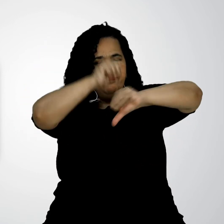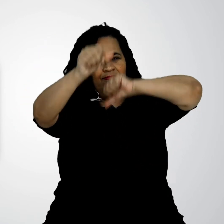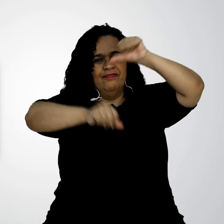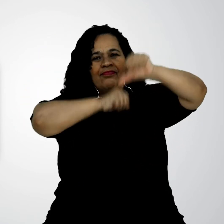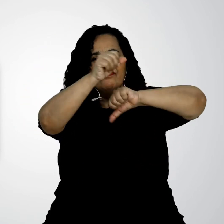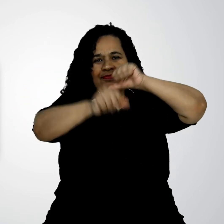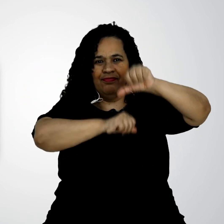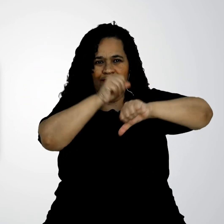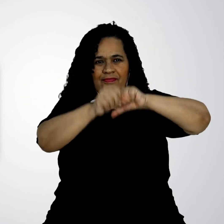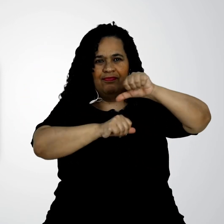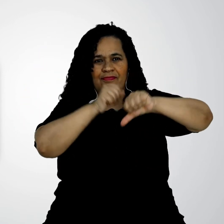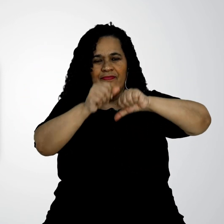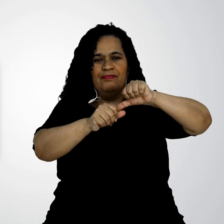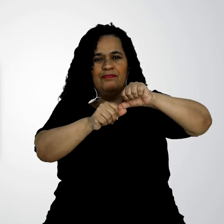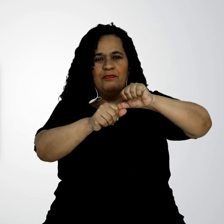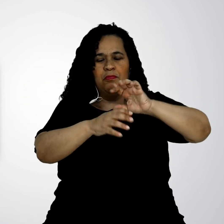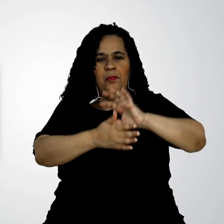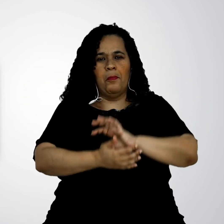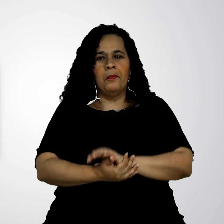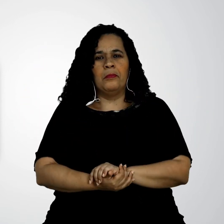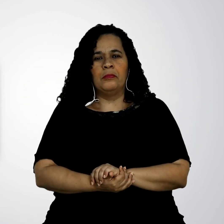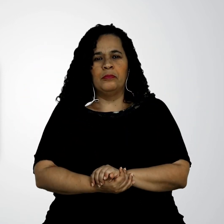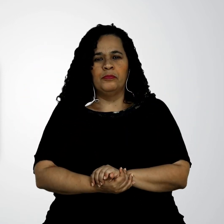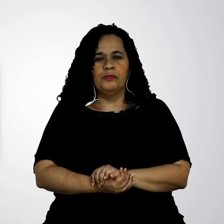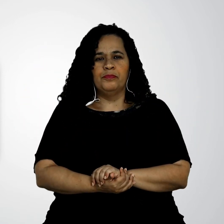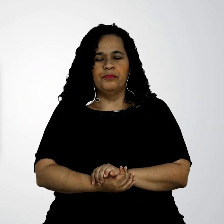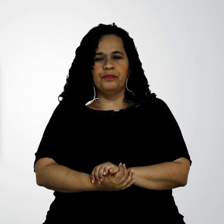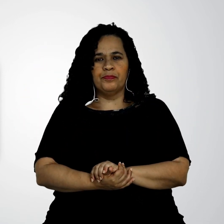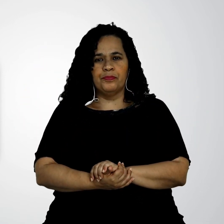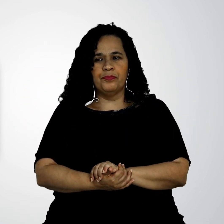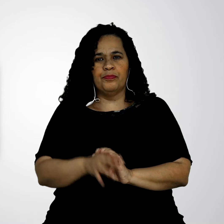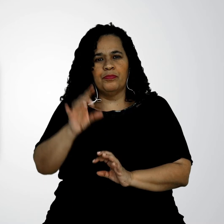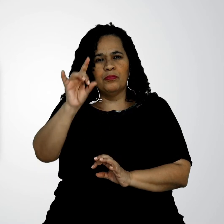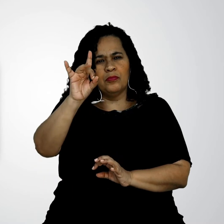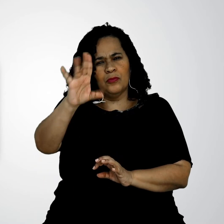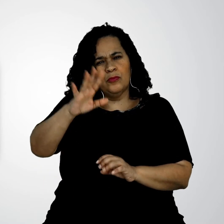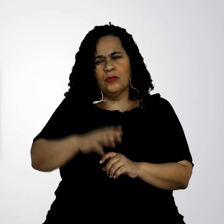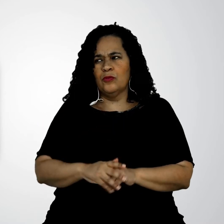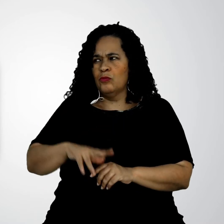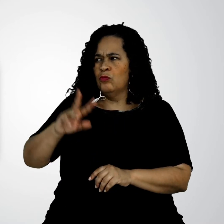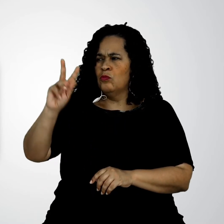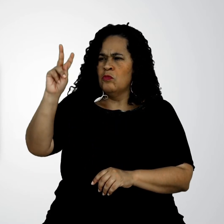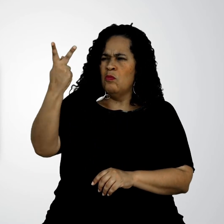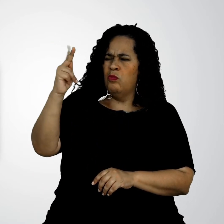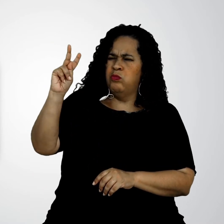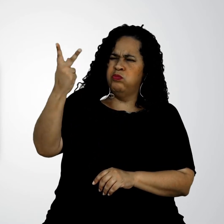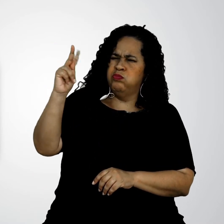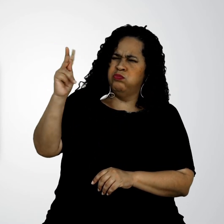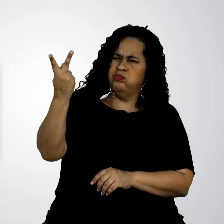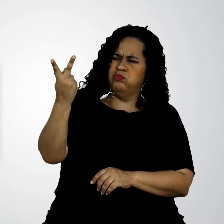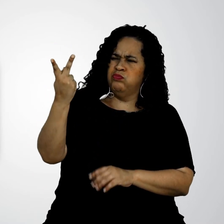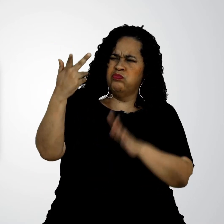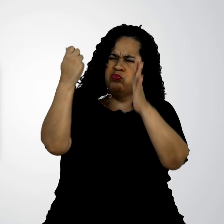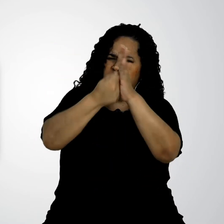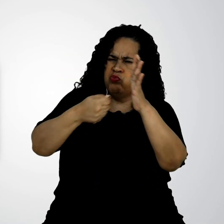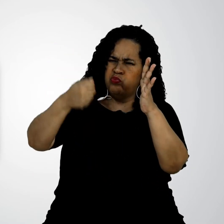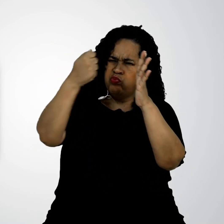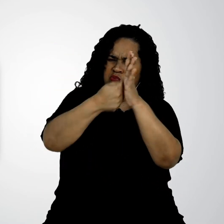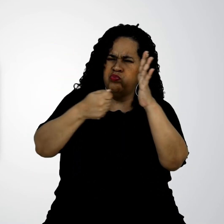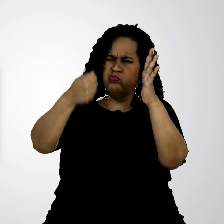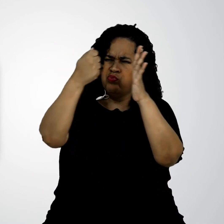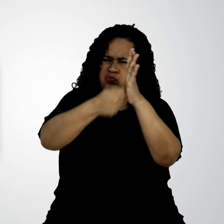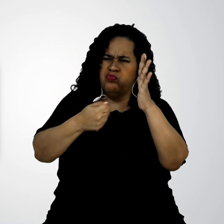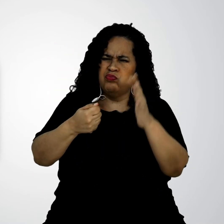não está só disponível àqueles que sofrem com a questão da homossexualidade, e não só eles devem lutar contra o pecado,